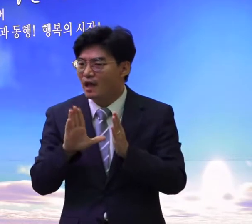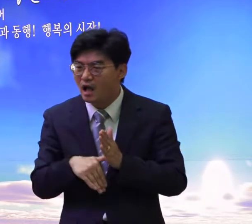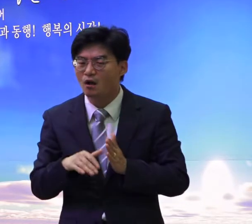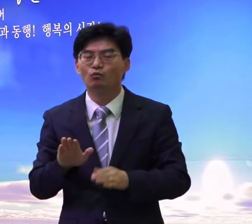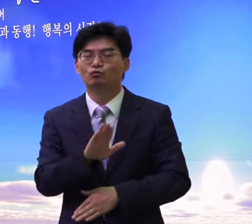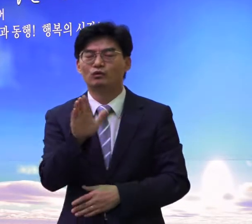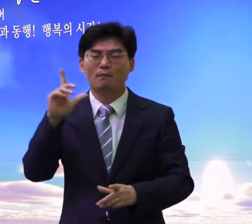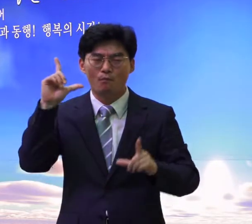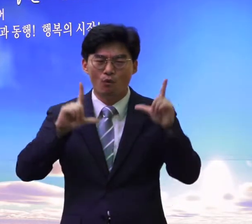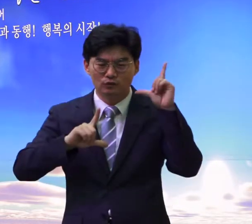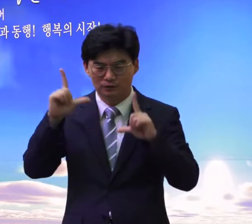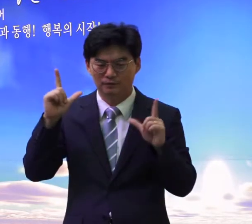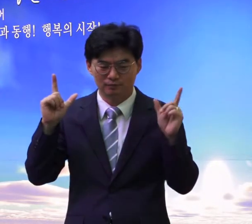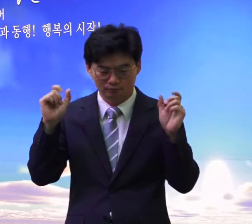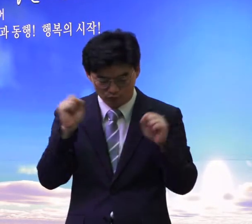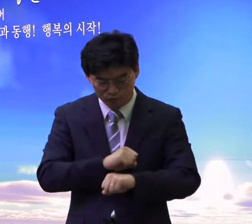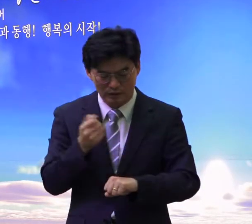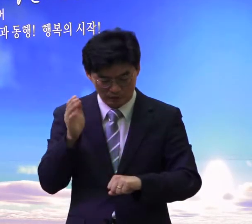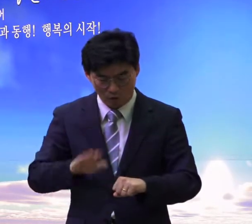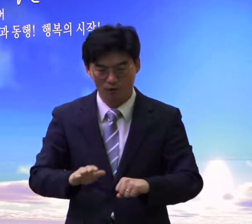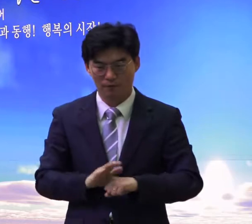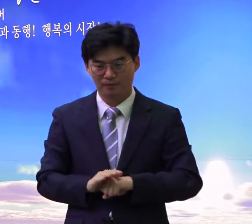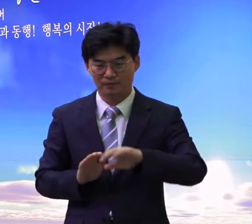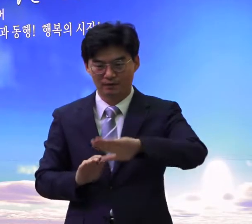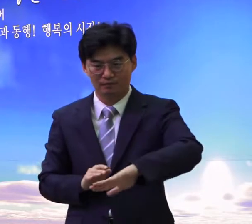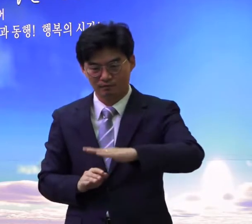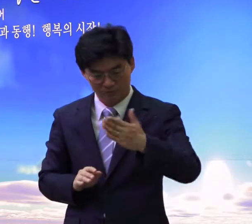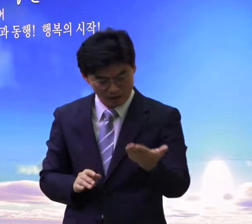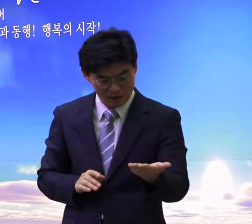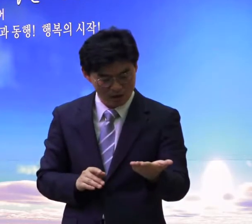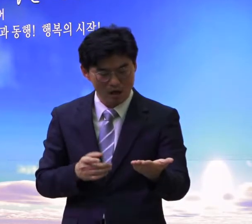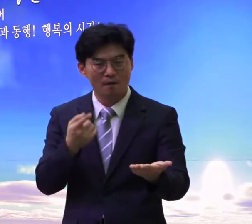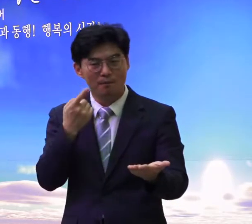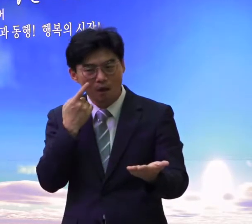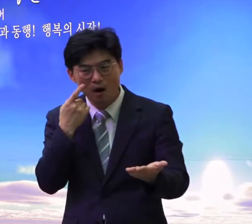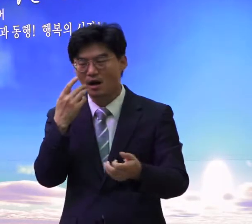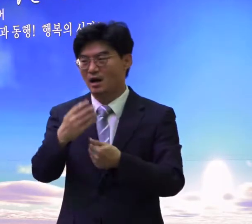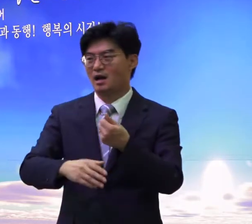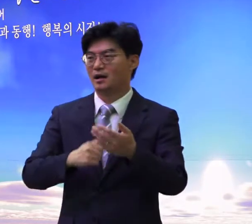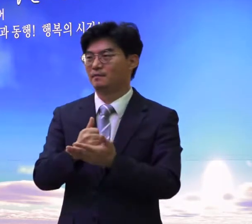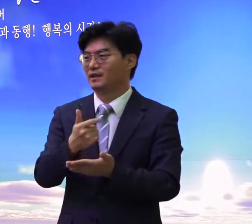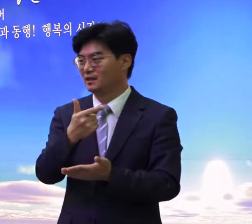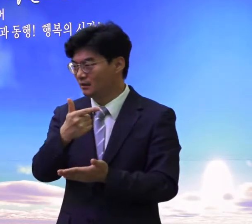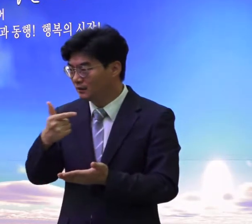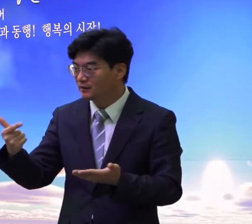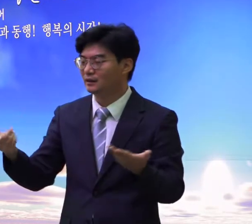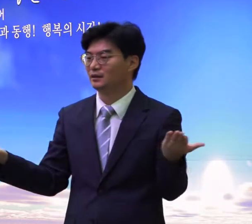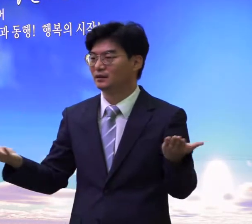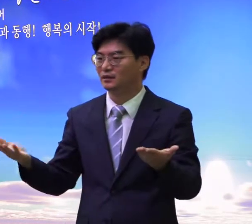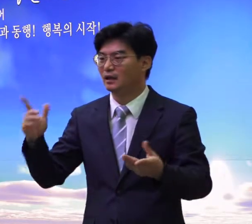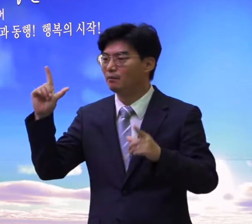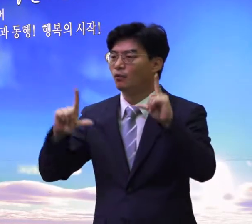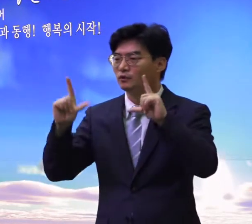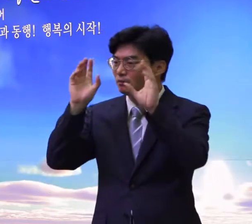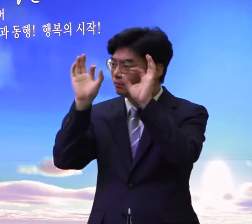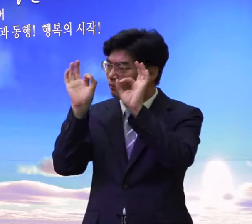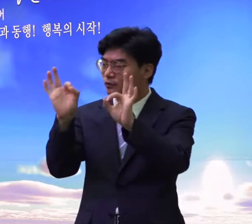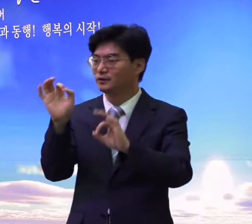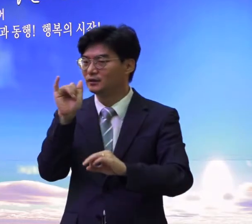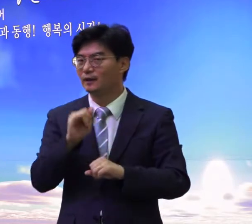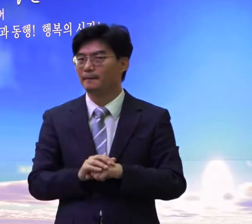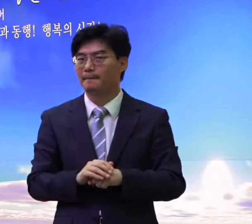될지라도 그 고난의 뒷면, 그 고난을 뒤집어 보면 하나님께서 일하신 모습이 보인다는 것입니다. 하나님께서 우리를